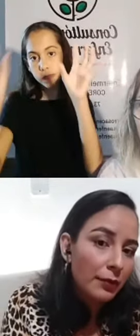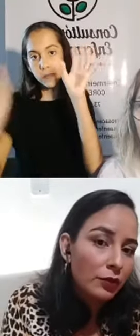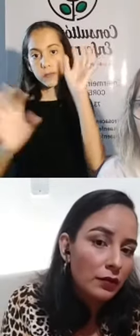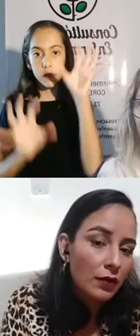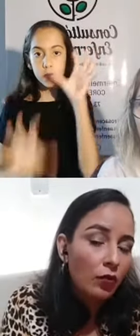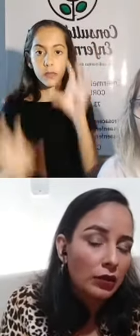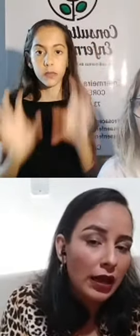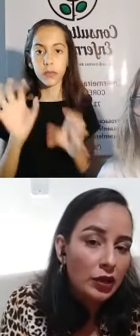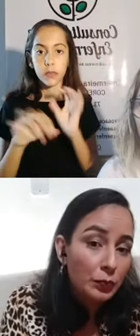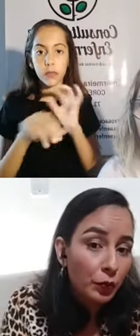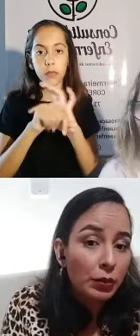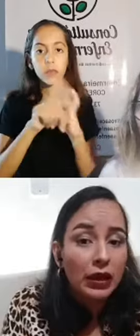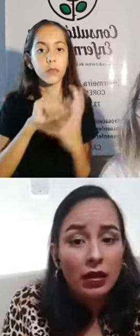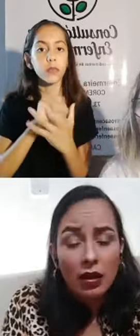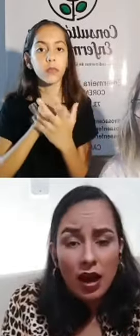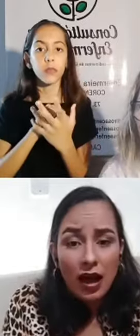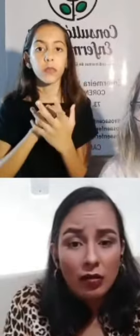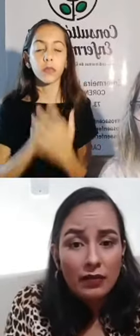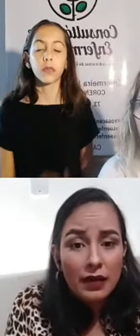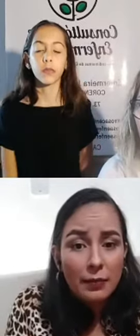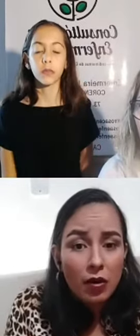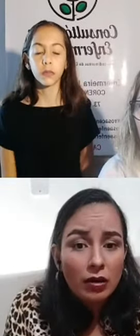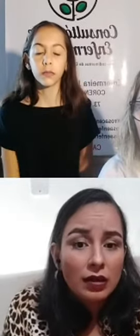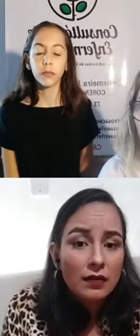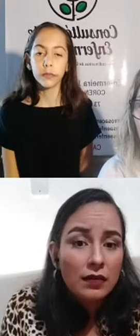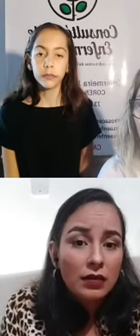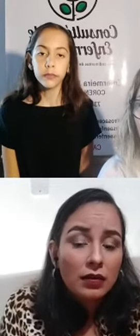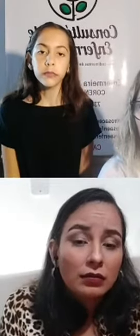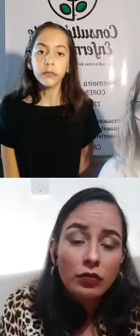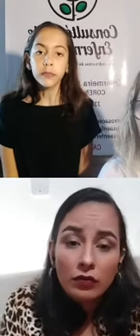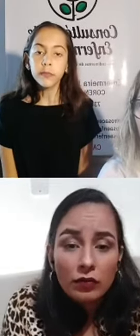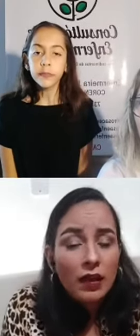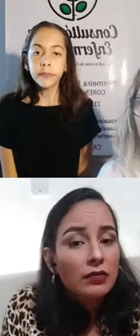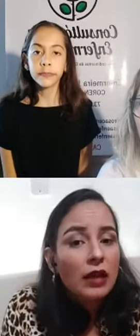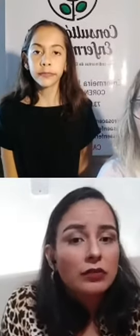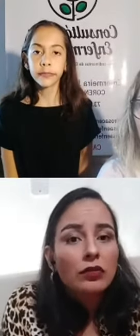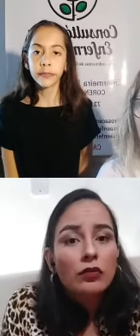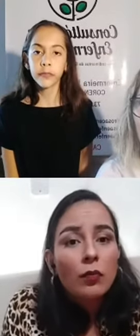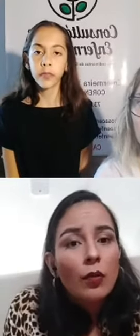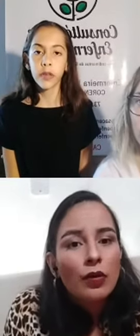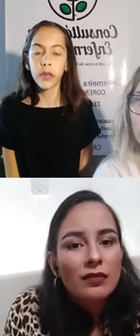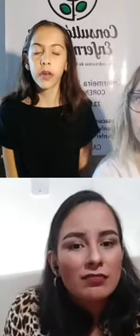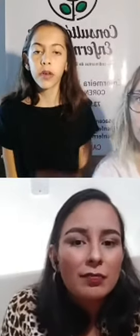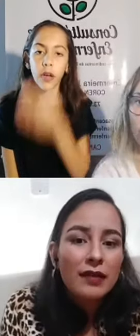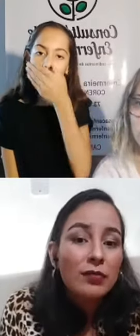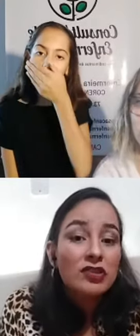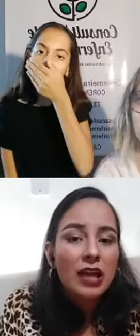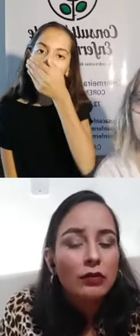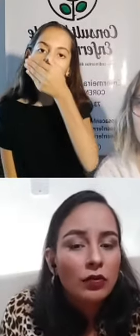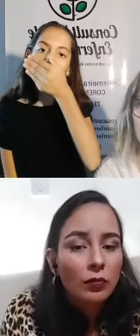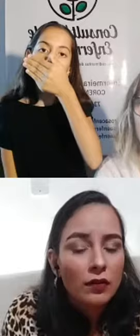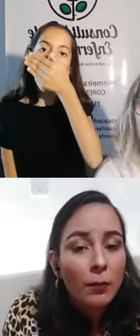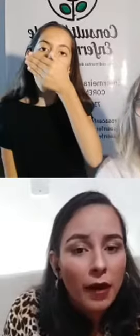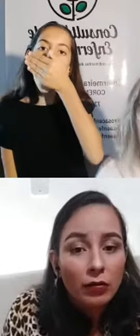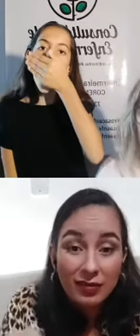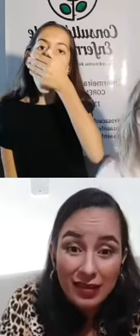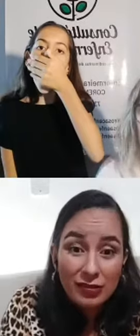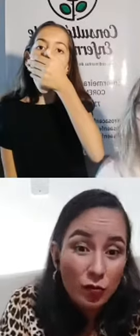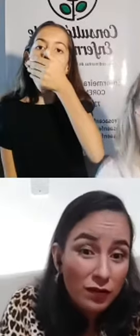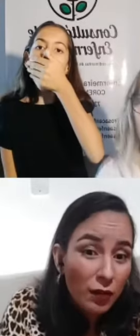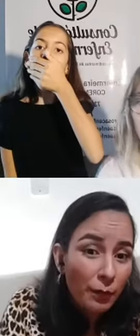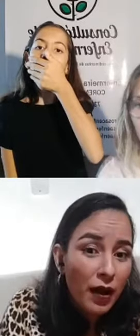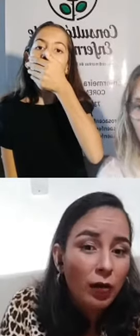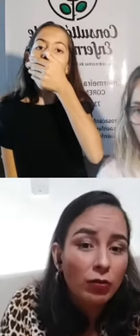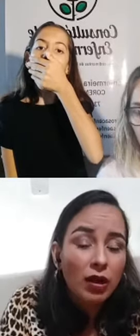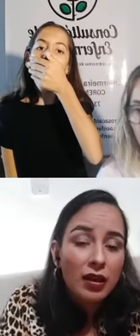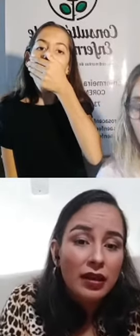sistema ou na rede pública aulas remotas, os resultados não são bons. Mesmo em estados como São Paulo, cidade como